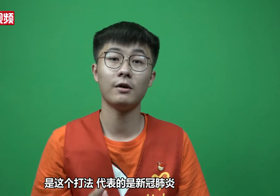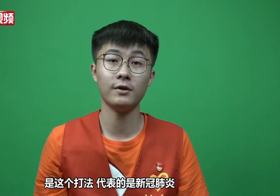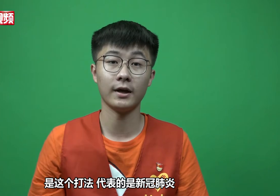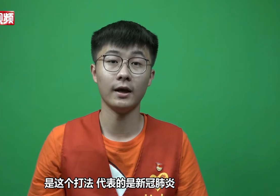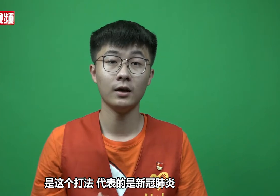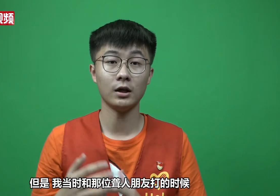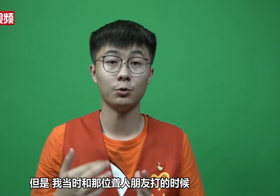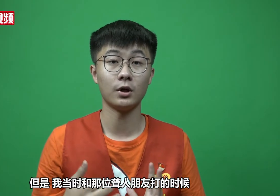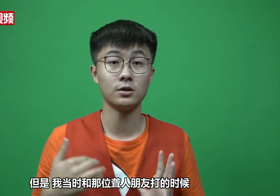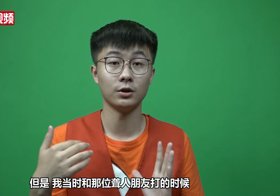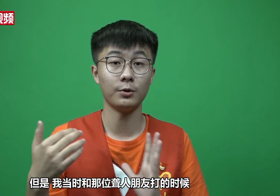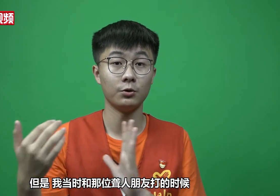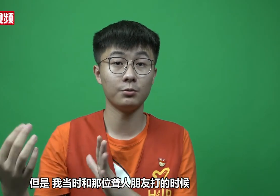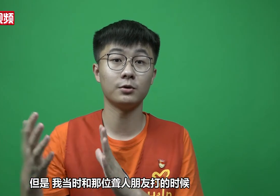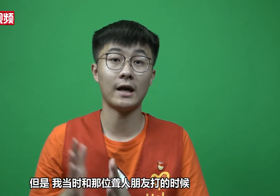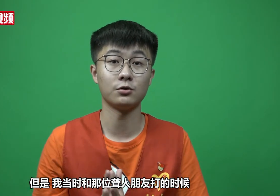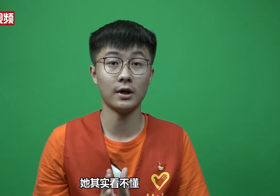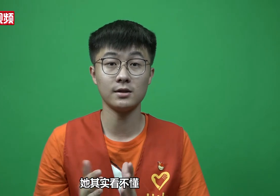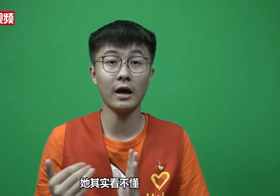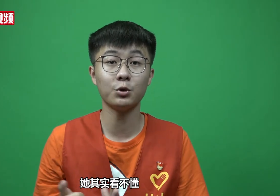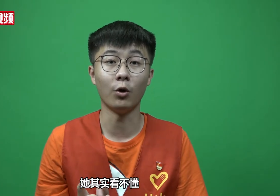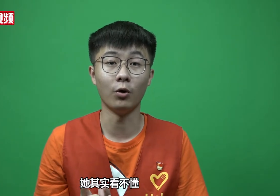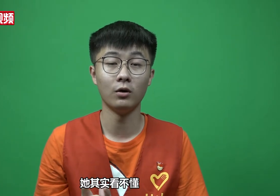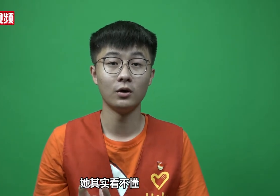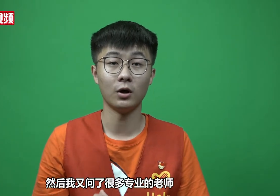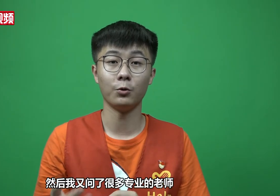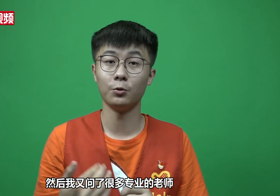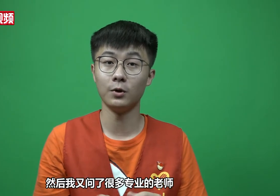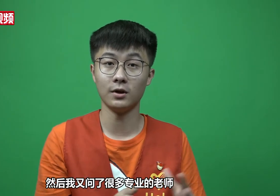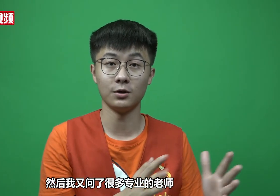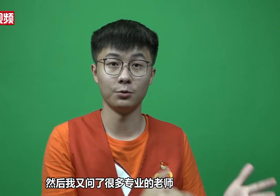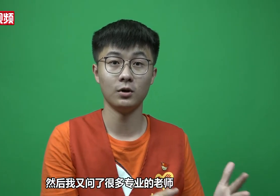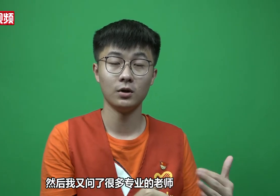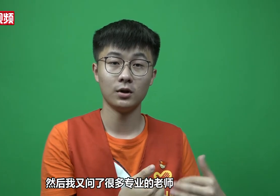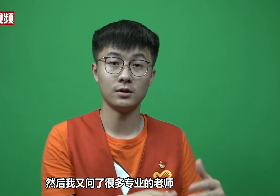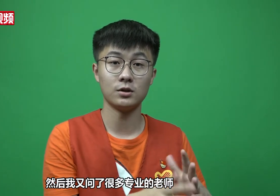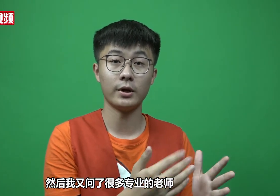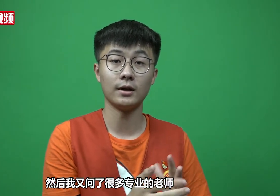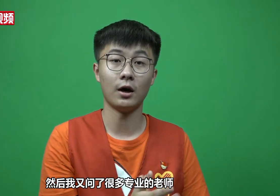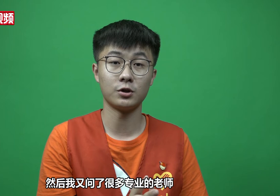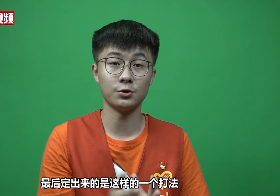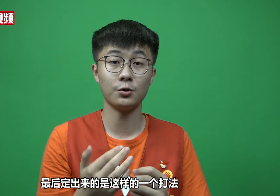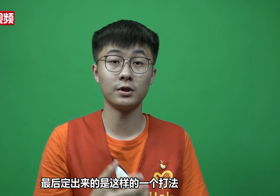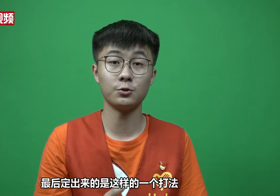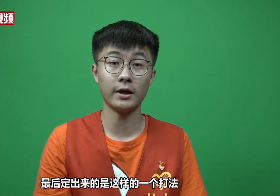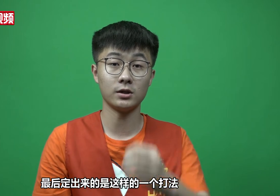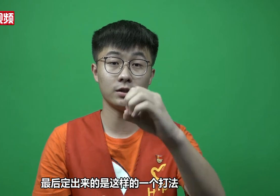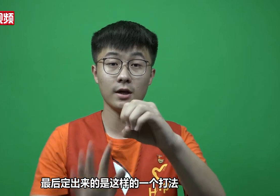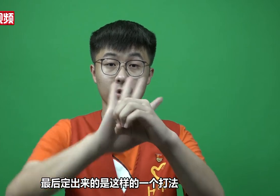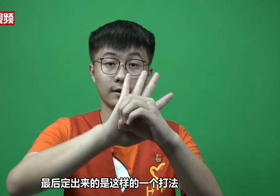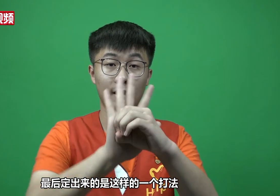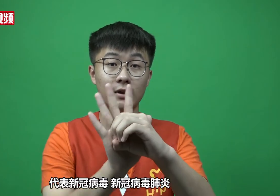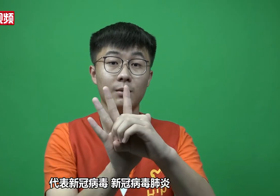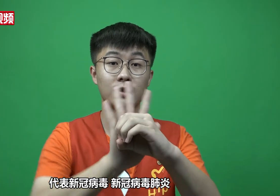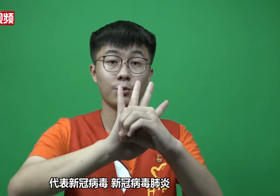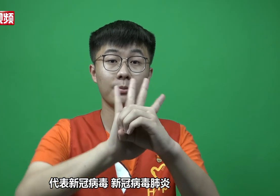是新冠肺炎，但是我当时和那位聋人朋友打的时候他其实看不懂，然后我又问了很多专业的老师，最后定出来的是这